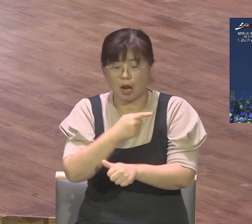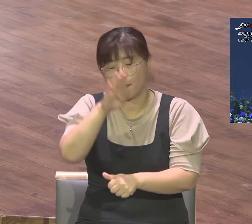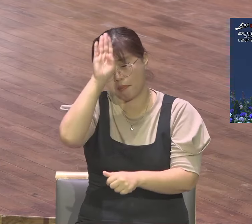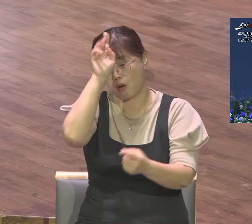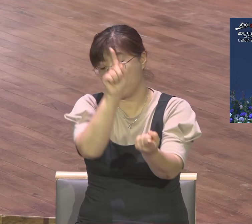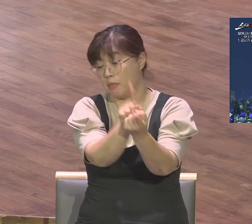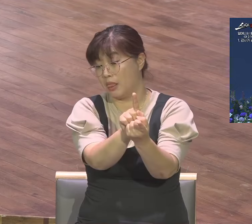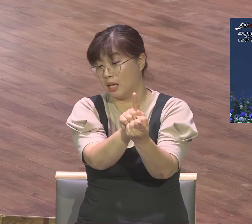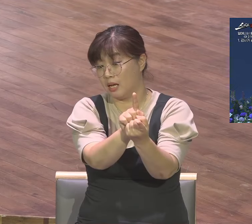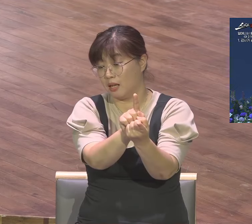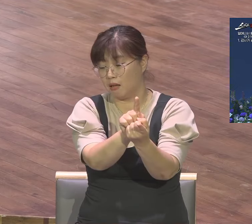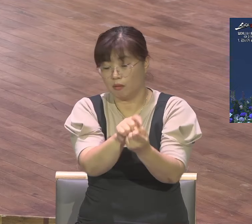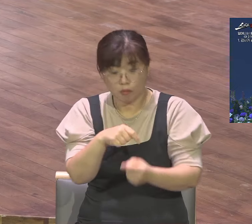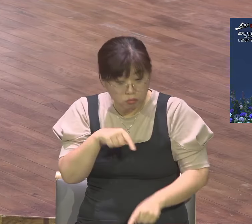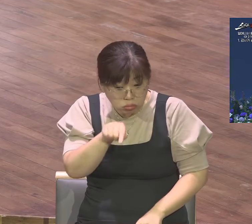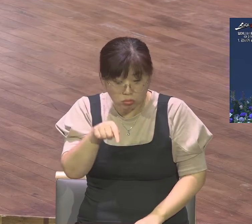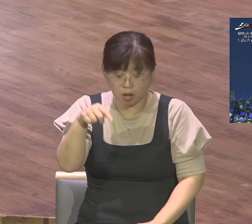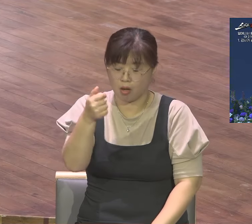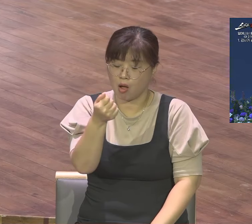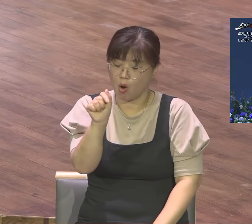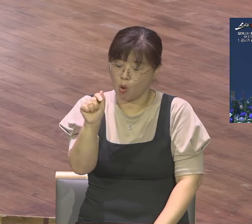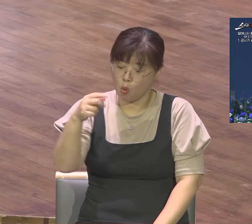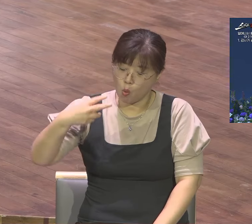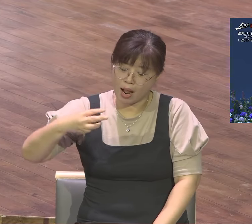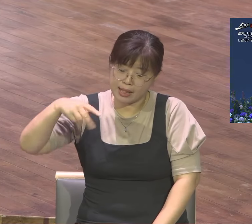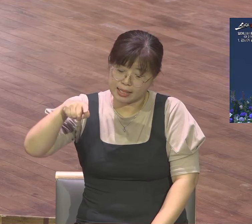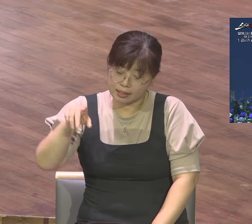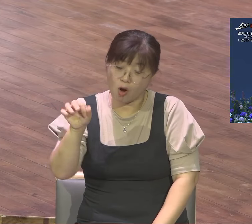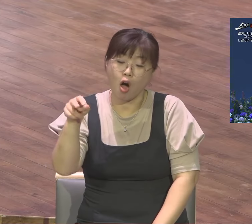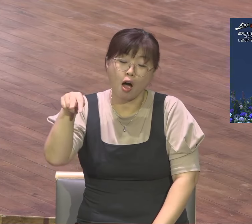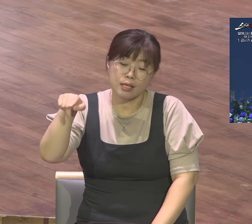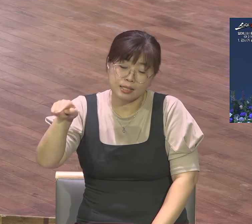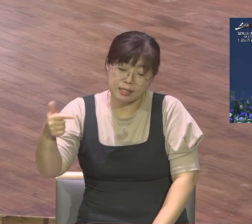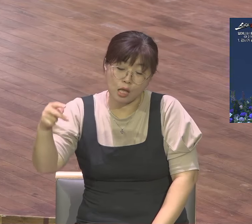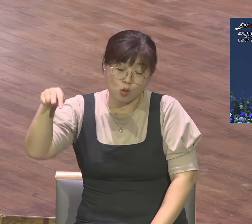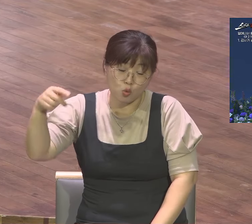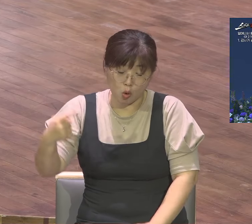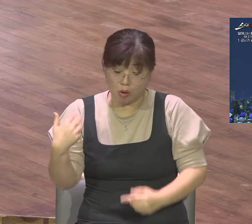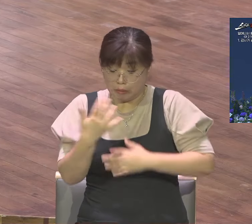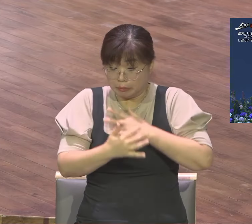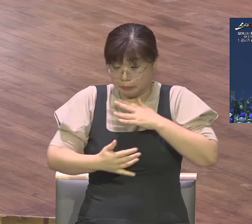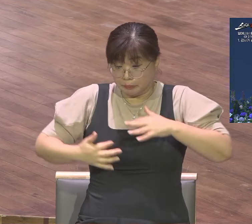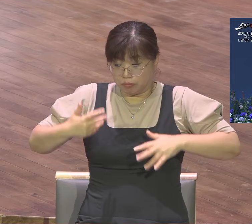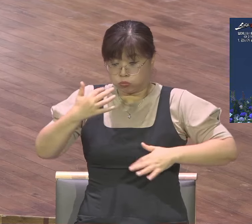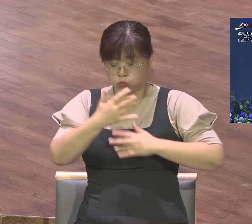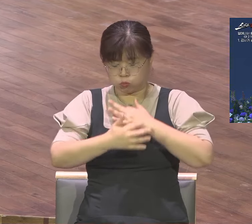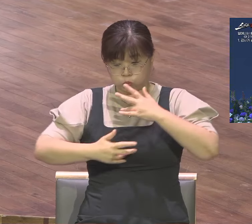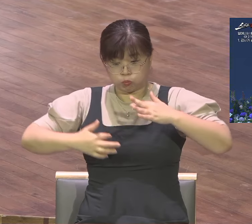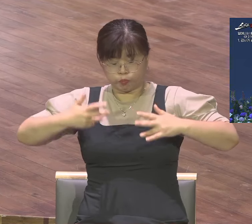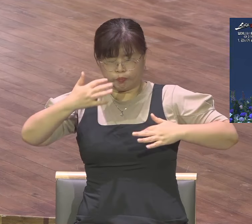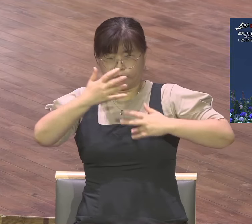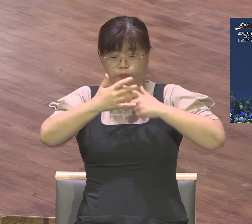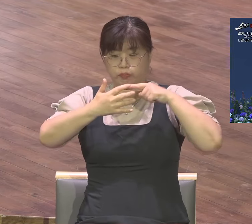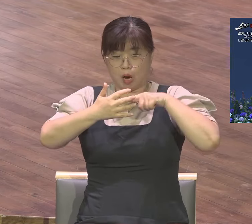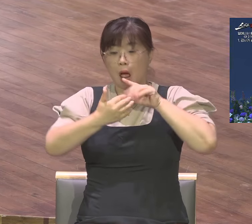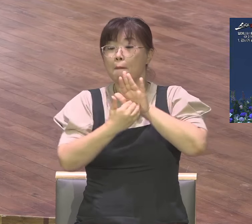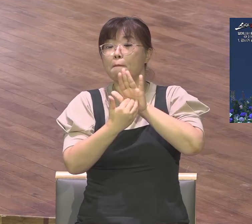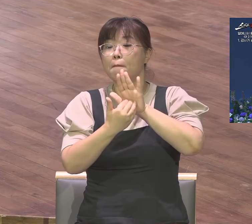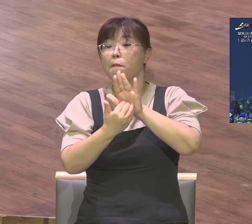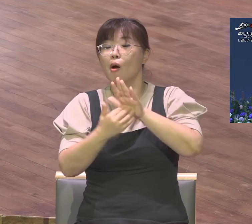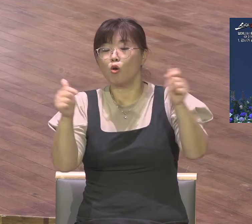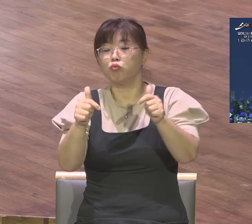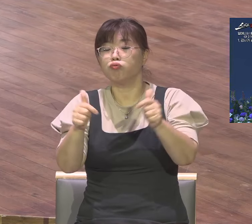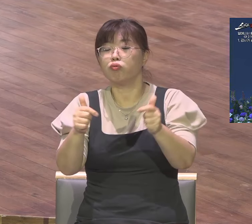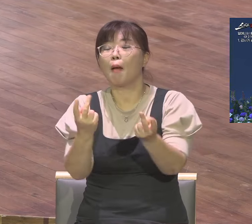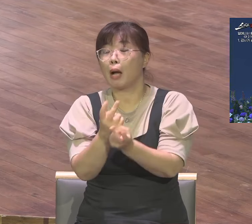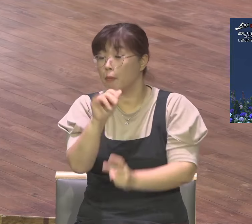활성산소를 싸워서 이길 수 있는 유일한 물질이다. 활성산소. 그분이 해부학 교수였잖아요. 서울대 의대. 그러니까 그